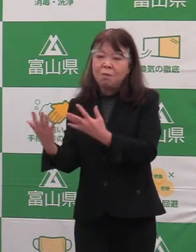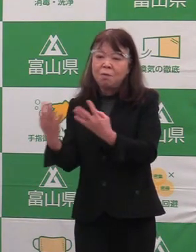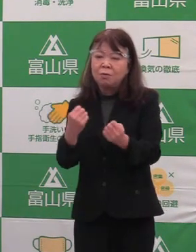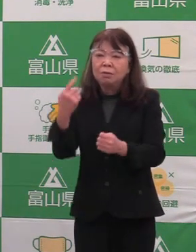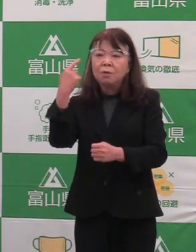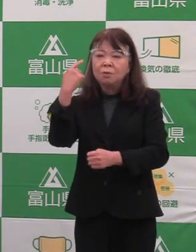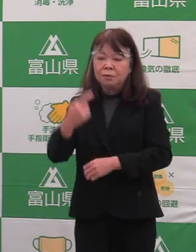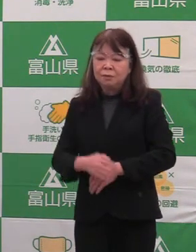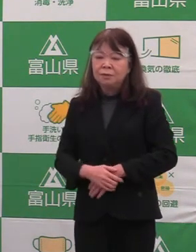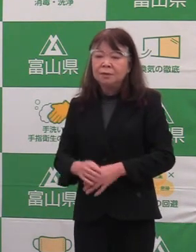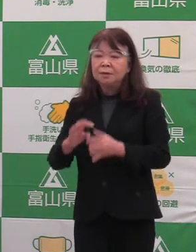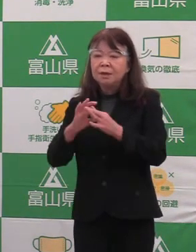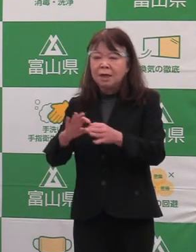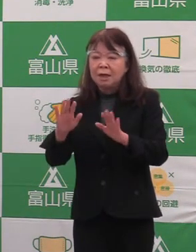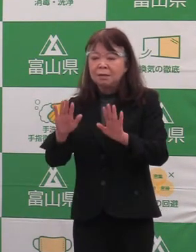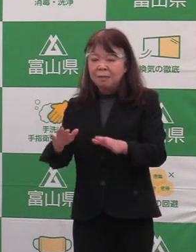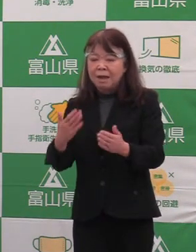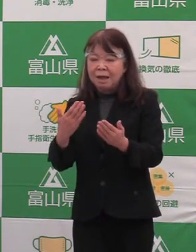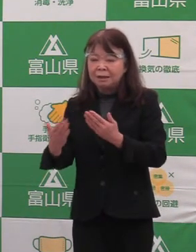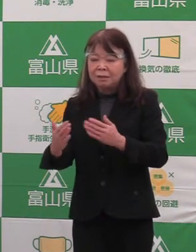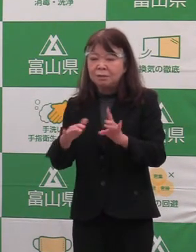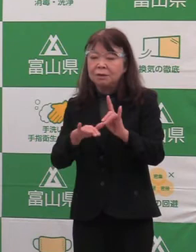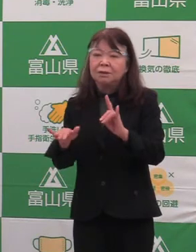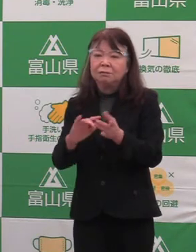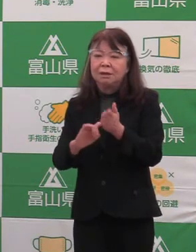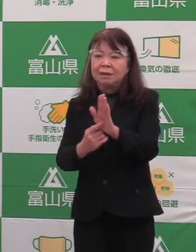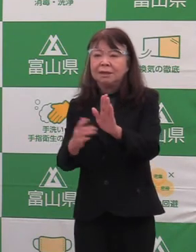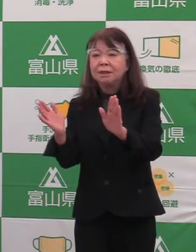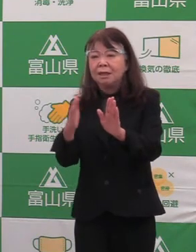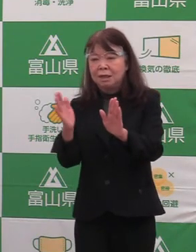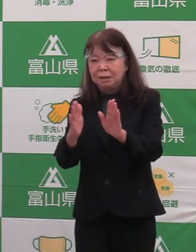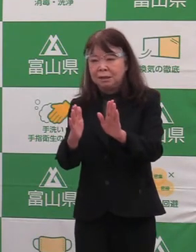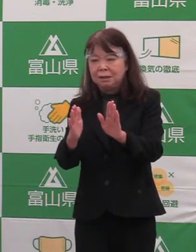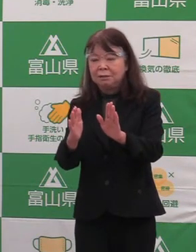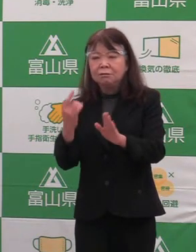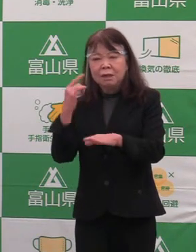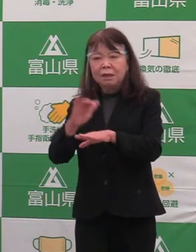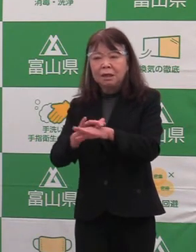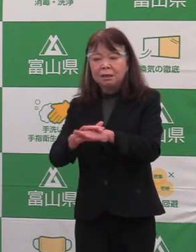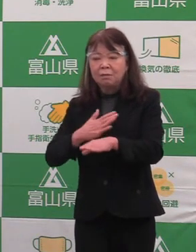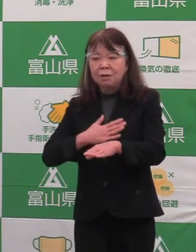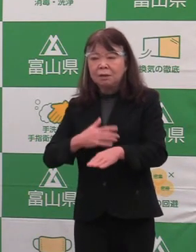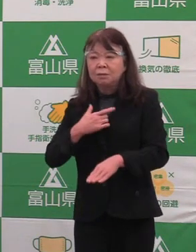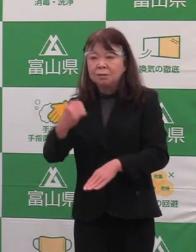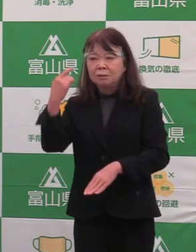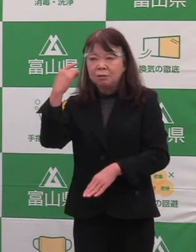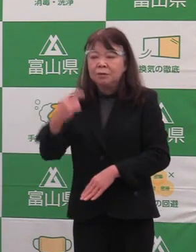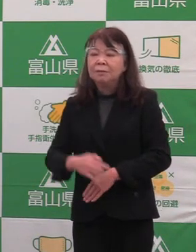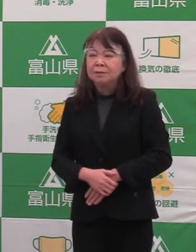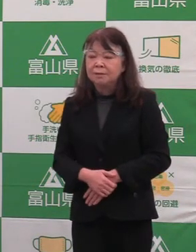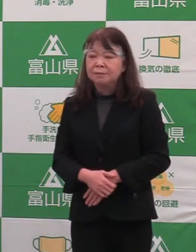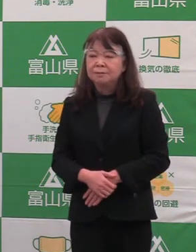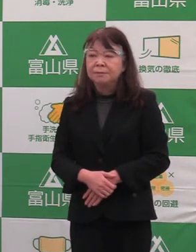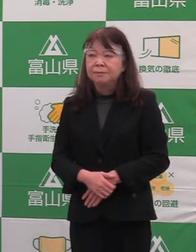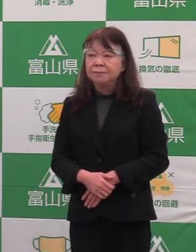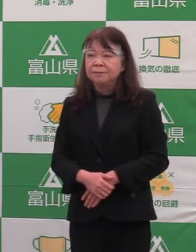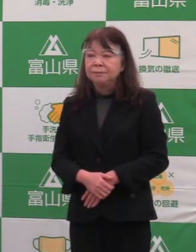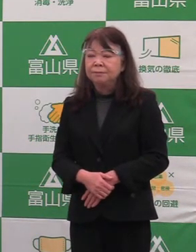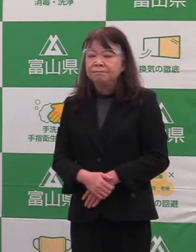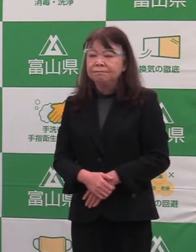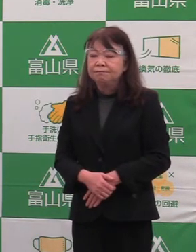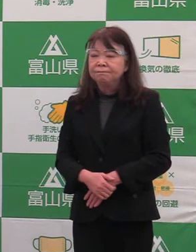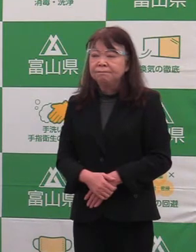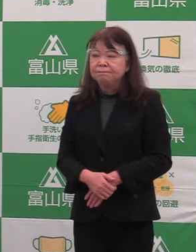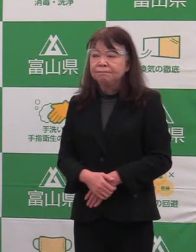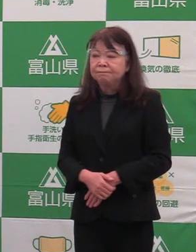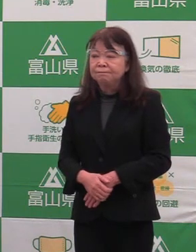ですからあえてここでは示していないということでご理解をいただきたいと思います。 わかりました。その